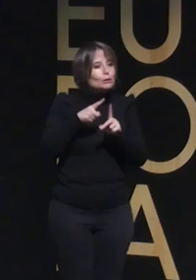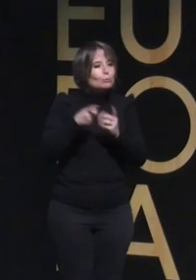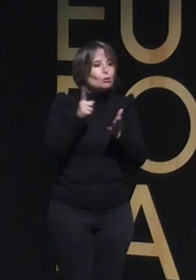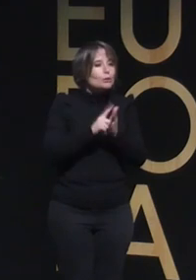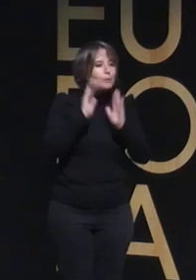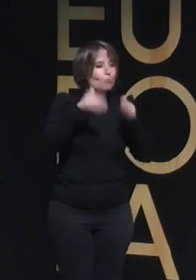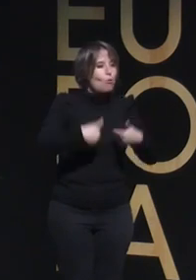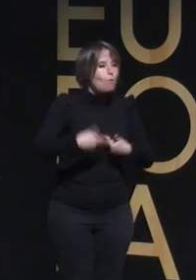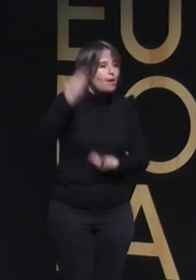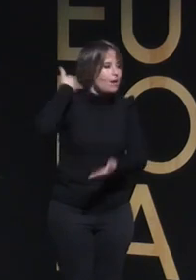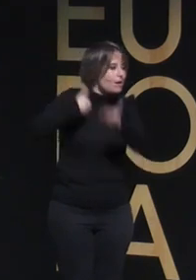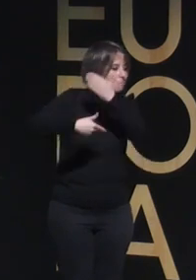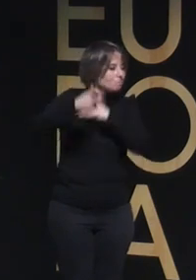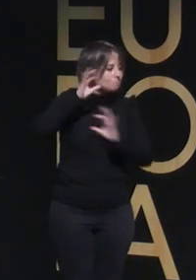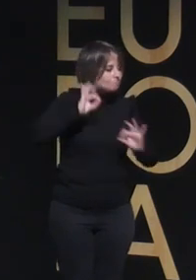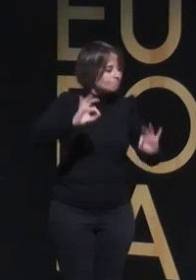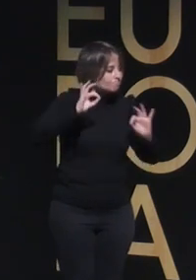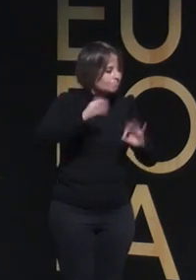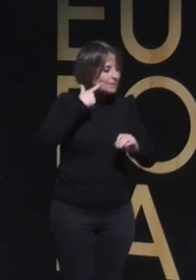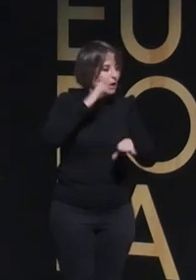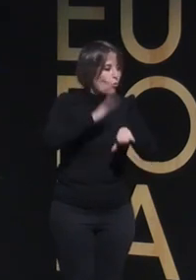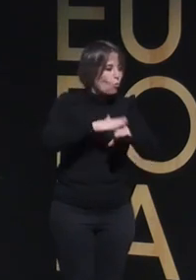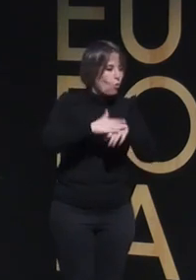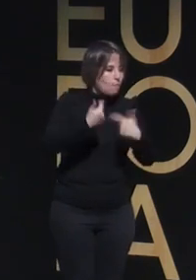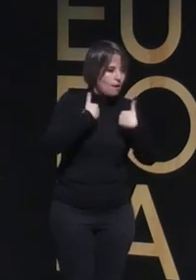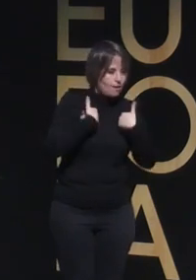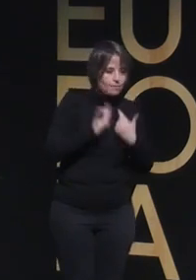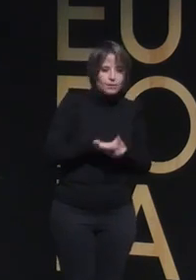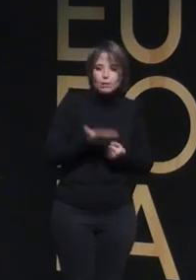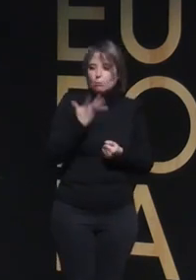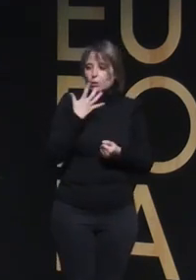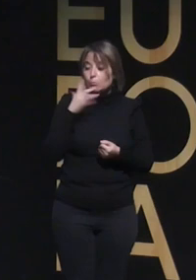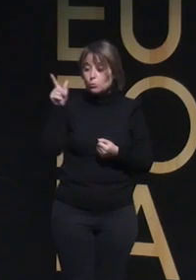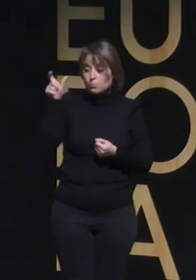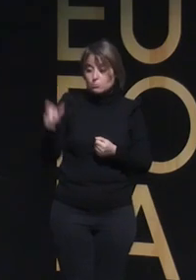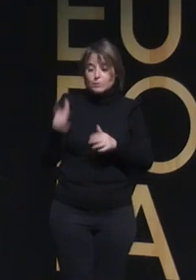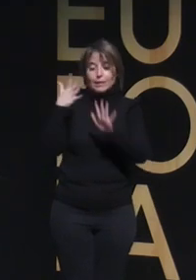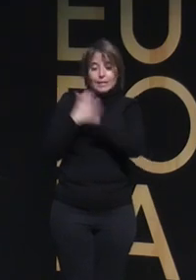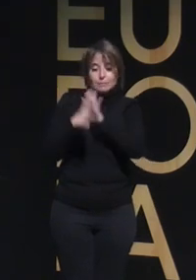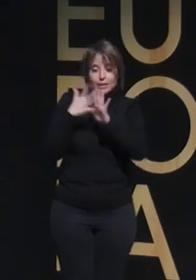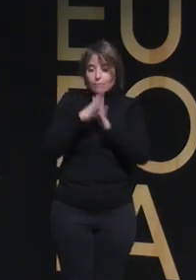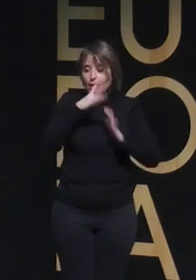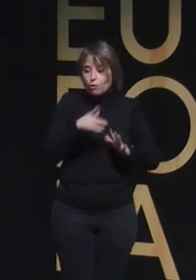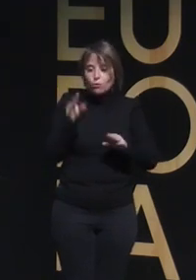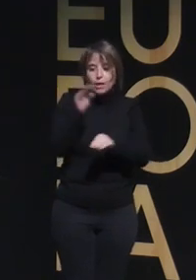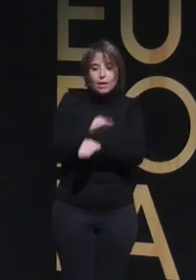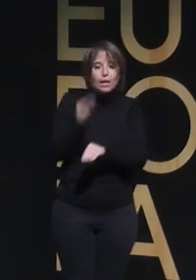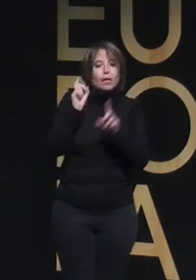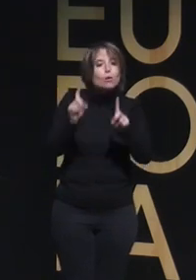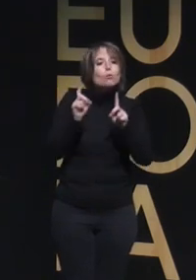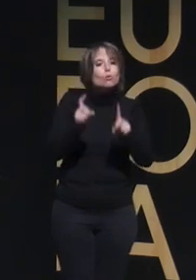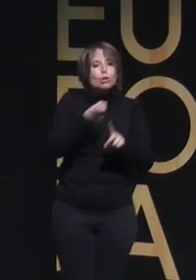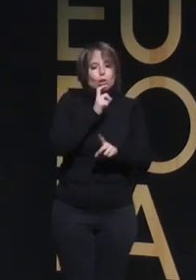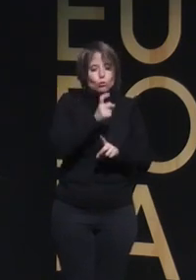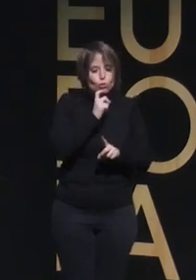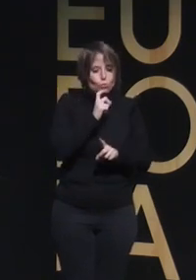idea de la culpa, ¿no? Es decir, por ejemplo, él explicaba que cada vez estamos educando más a los peques desde